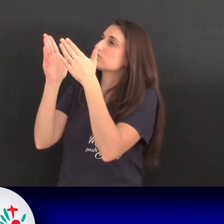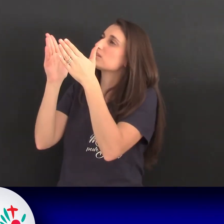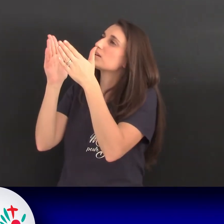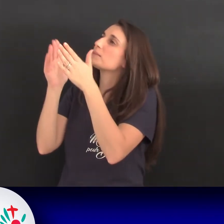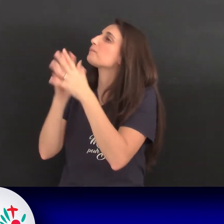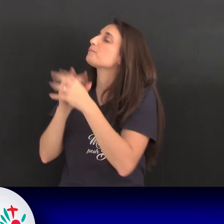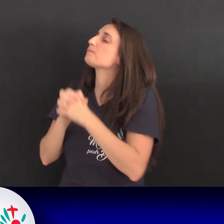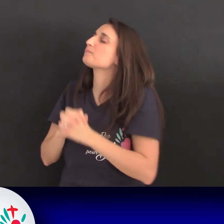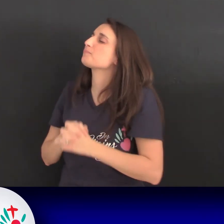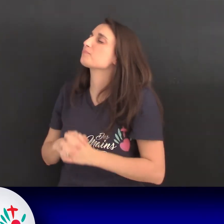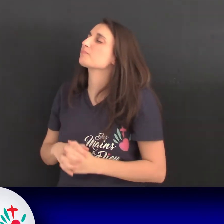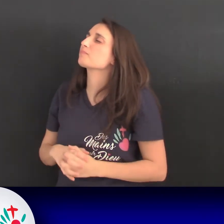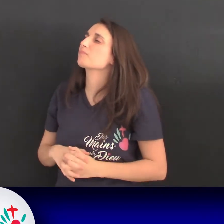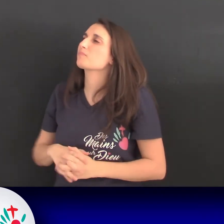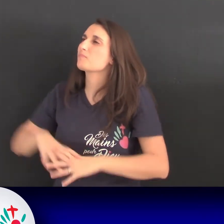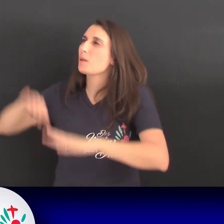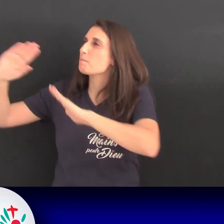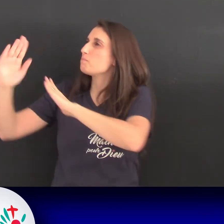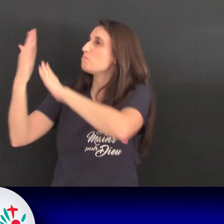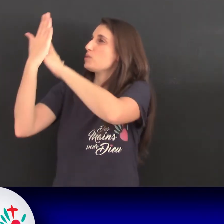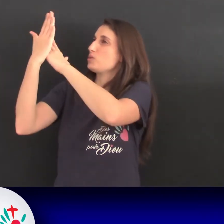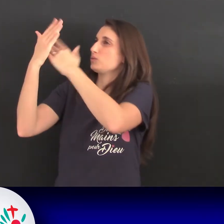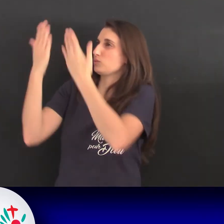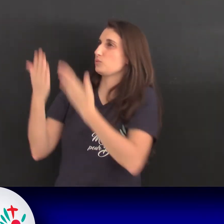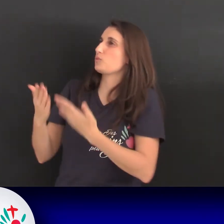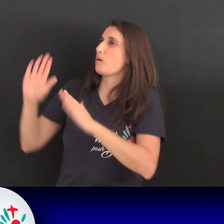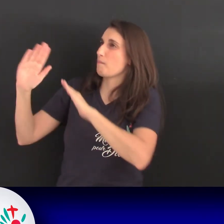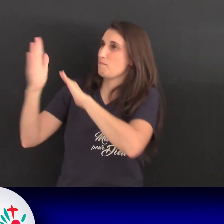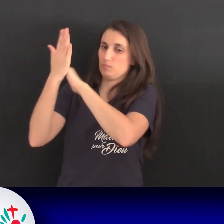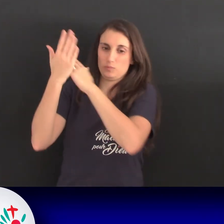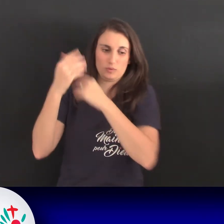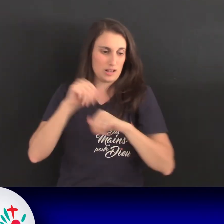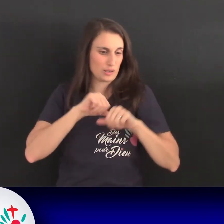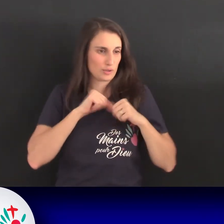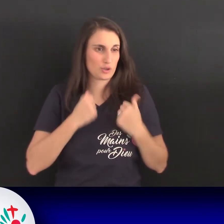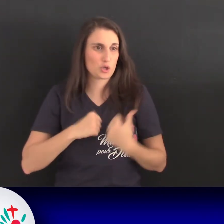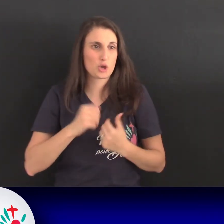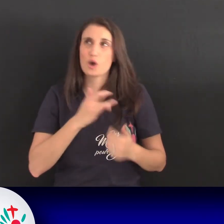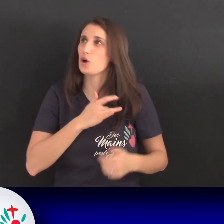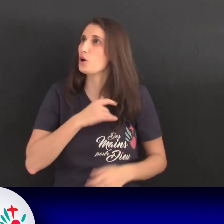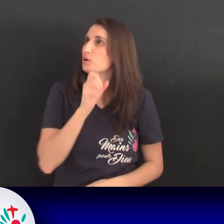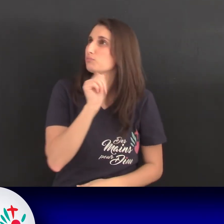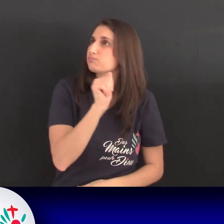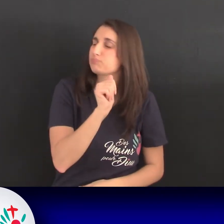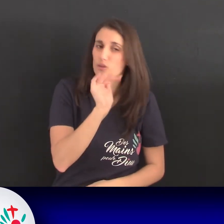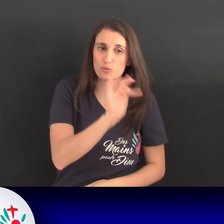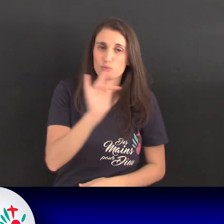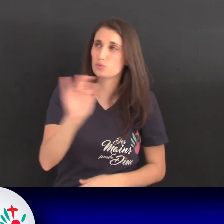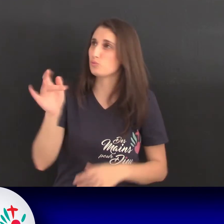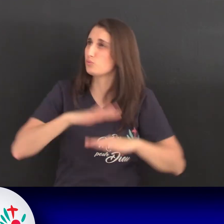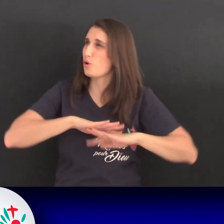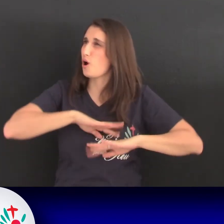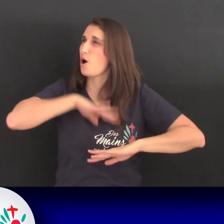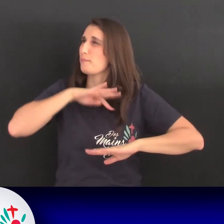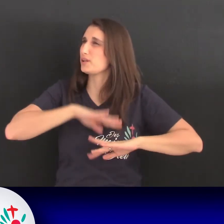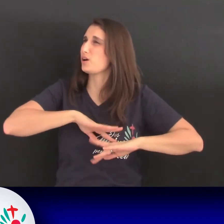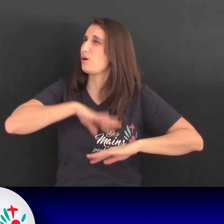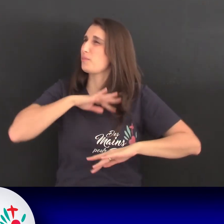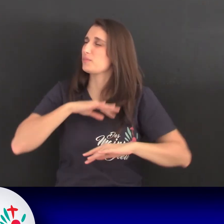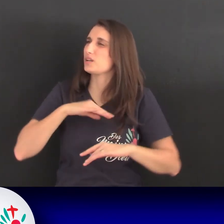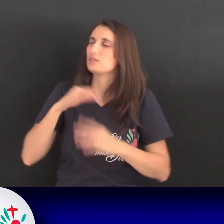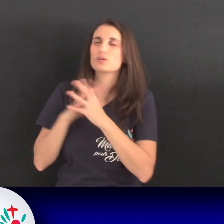Saint-Esprit, manifeste-toi maintenant. Remplis nos cœurs, Seigneur. Nous nous tournons vers toi, Seigneur Jésus. Nous